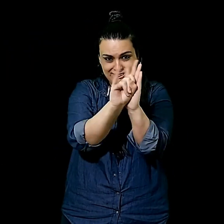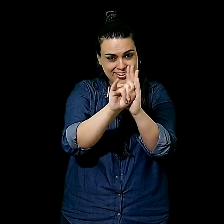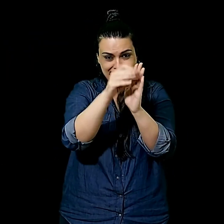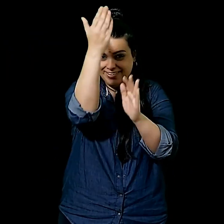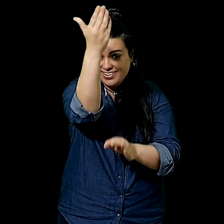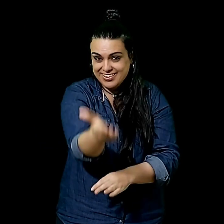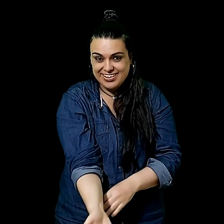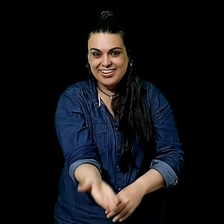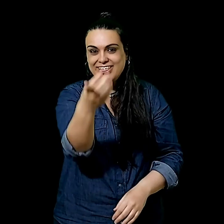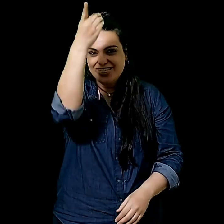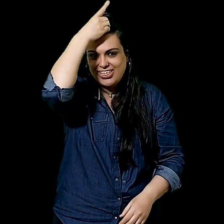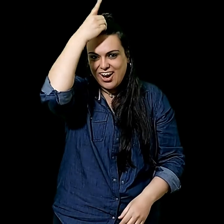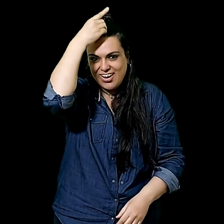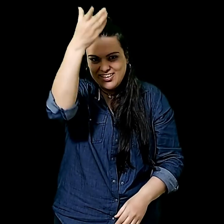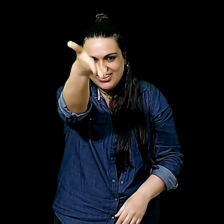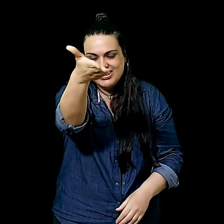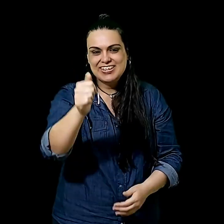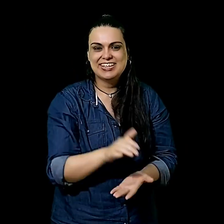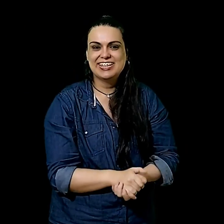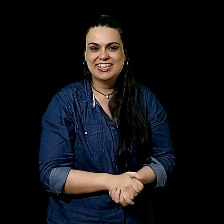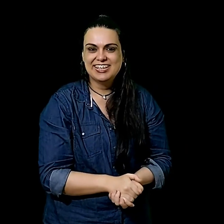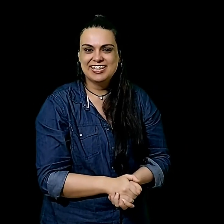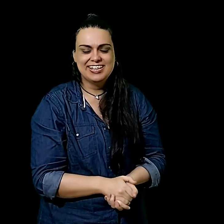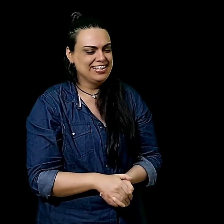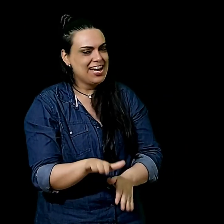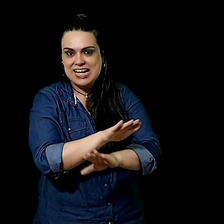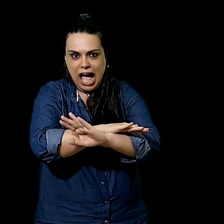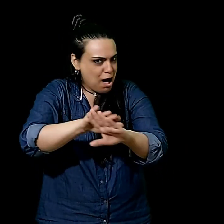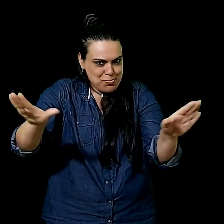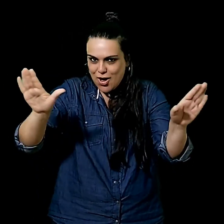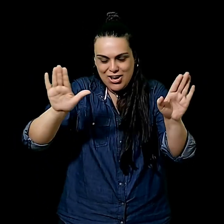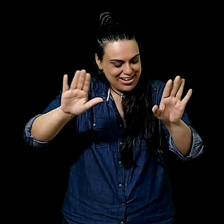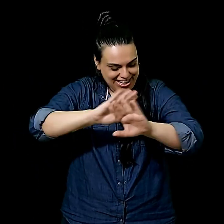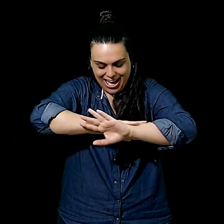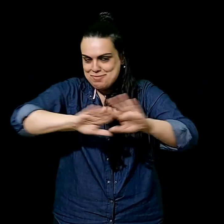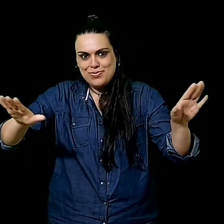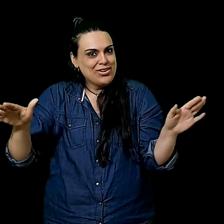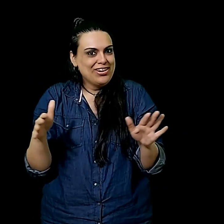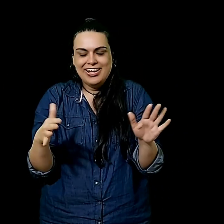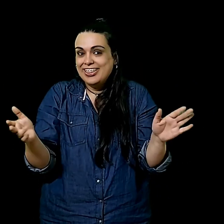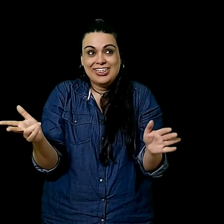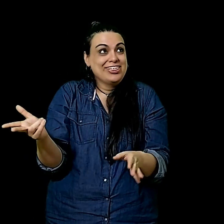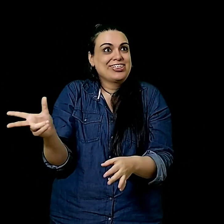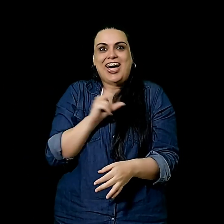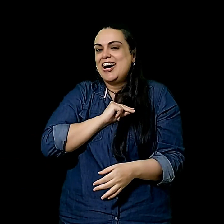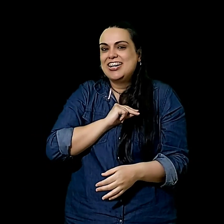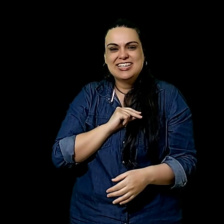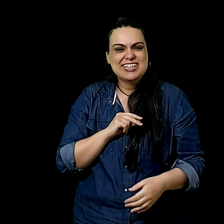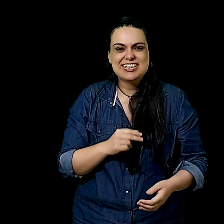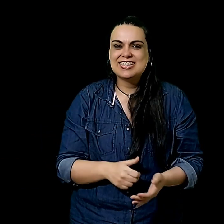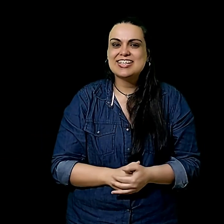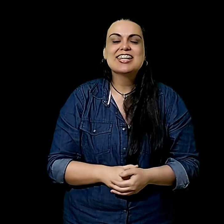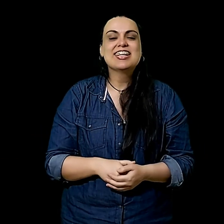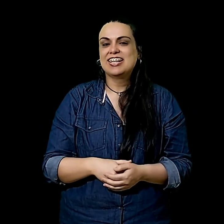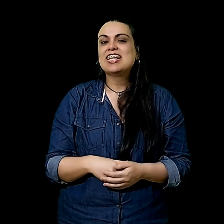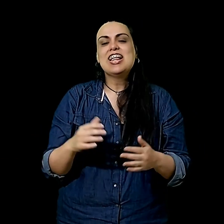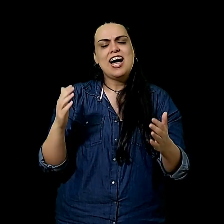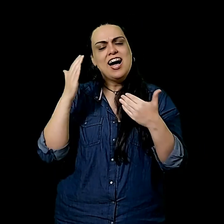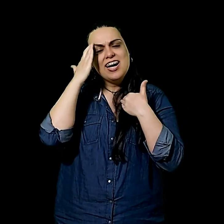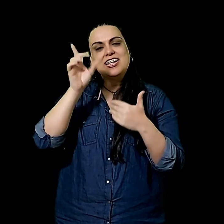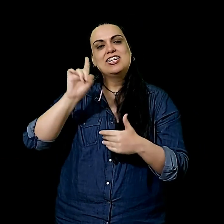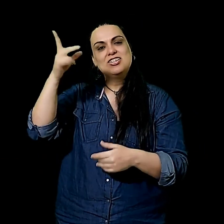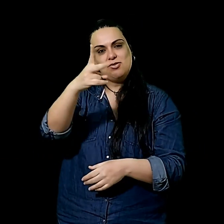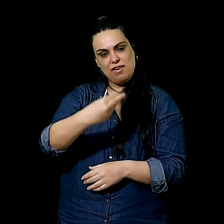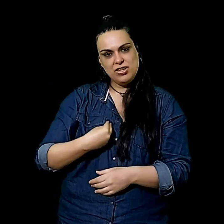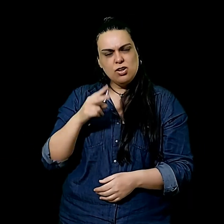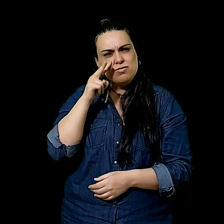para isso e não sabia. Não, acabou, parou tudo, parou, não tem como. E eu quero louvar a Deus pela sua vida. Eu tava olhando, eu